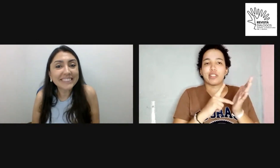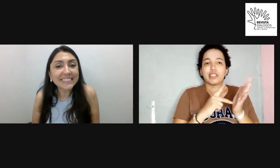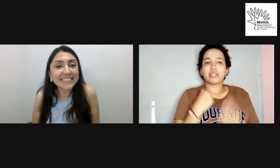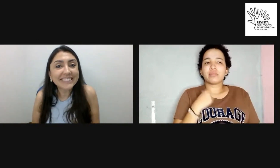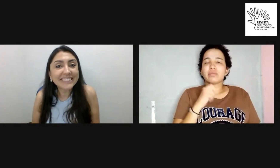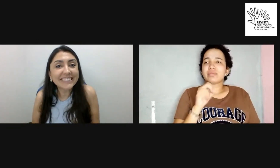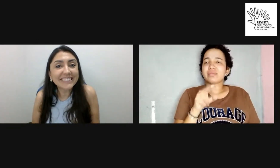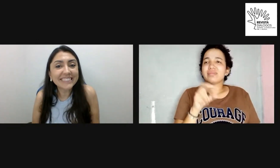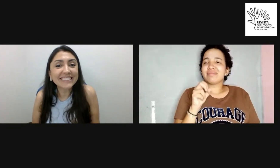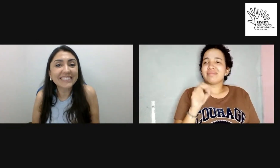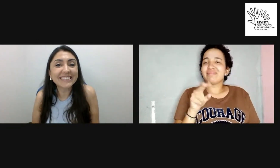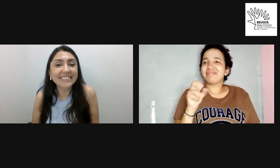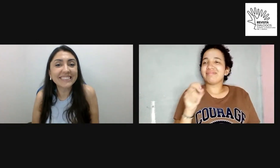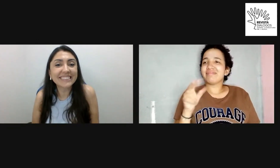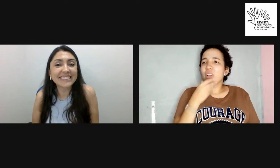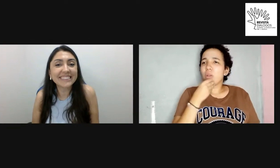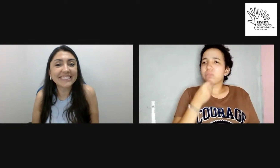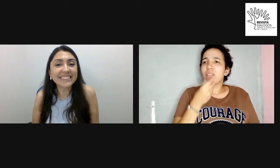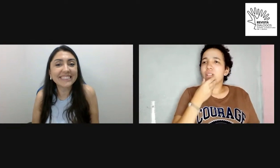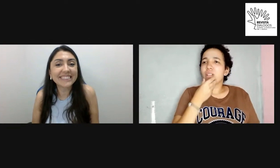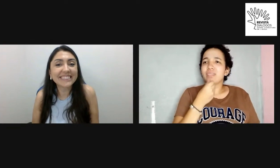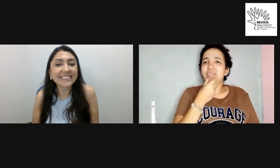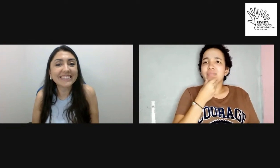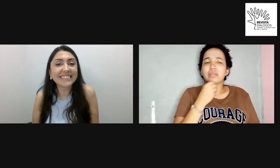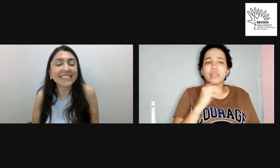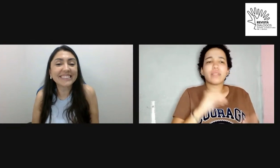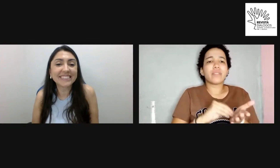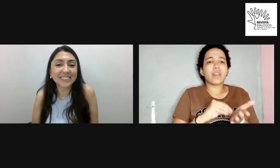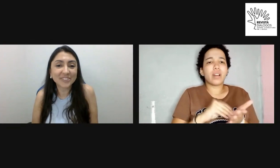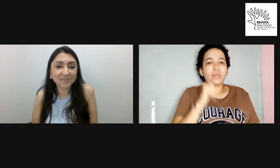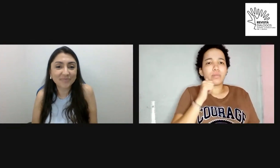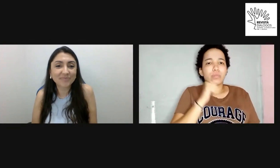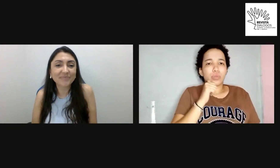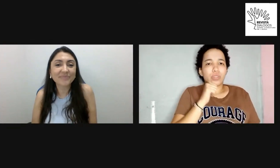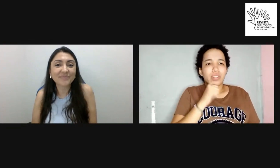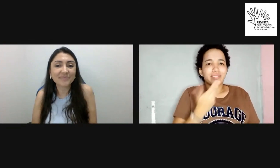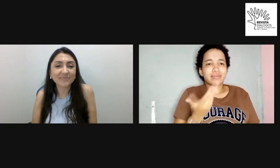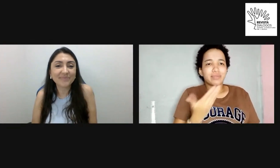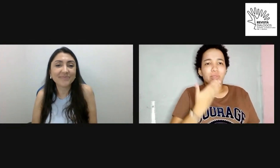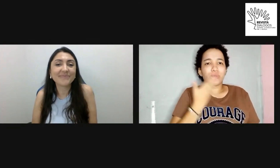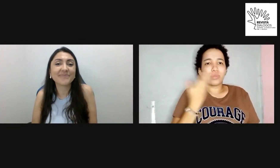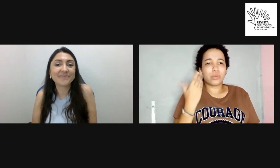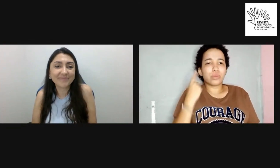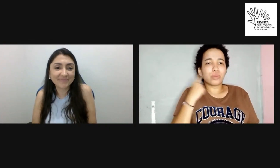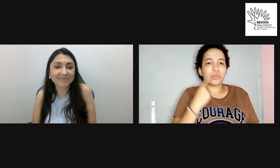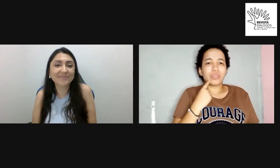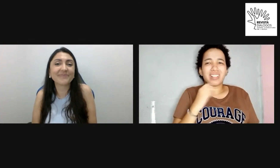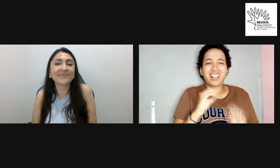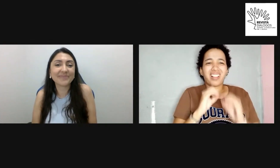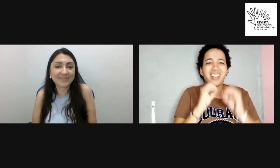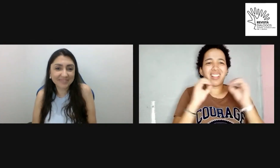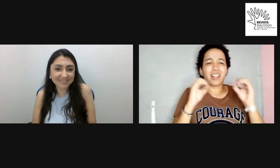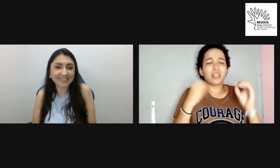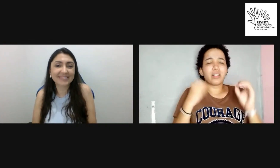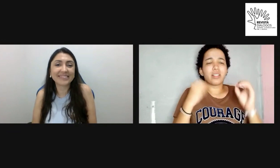É verdade, eu via muitos homens e faltava uma representatividade feminina surda.